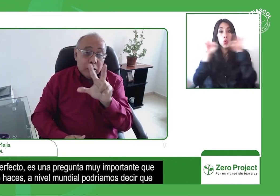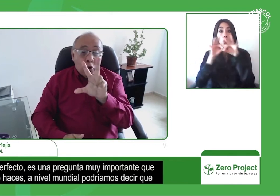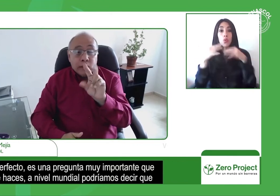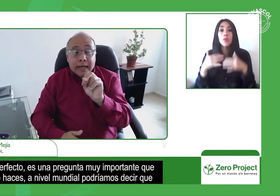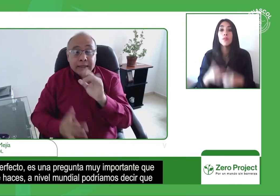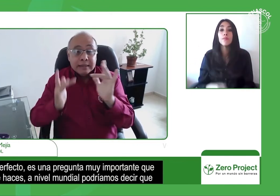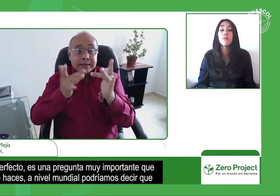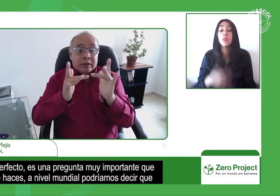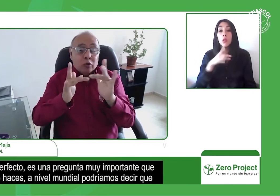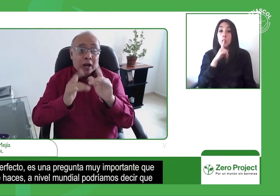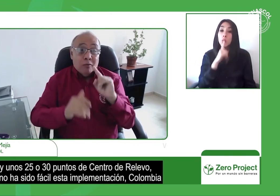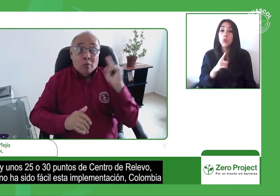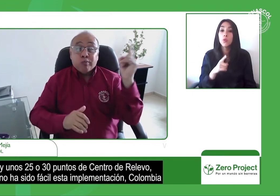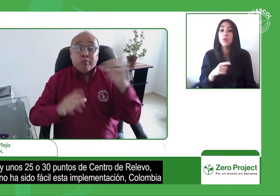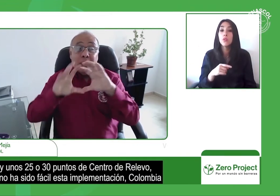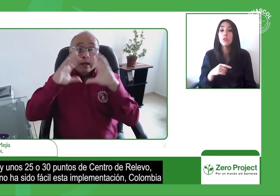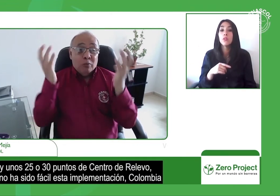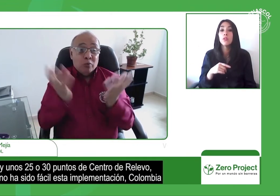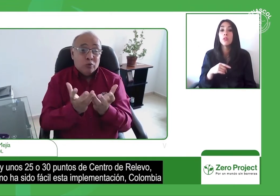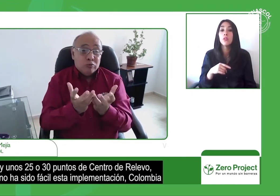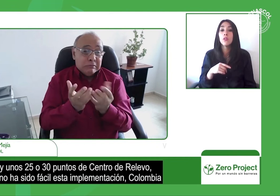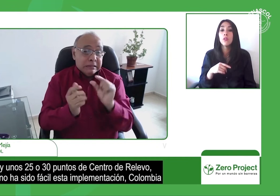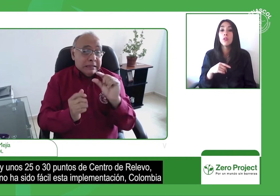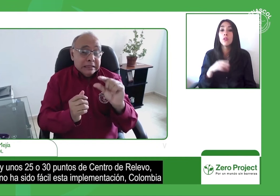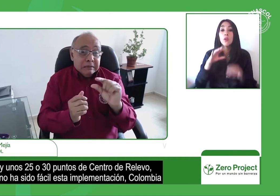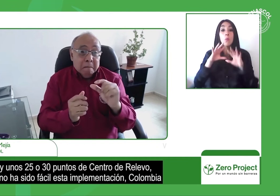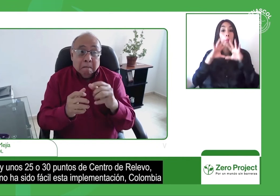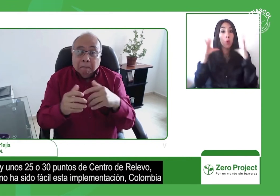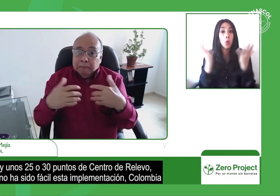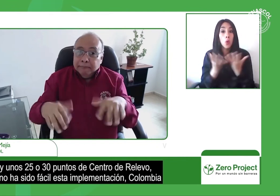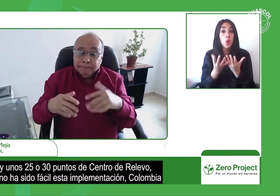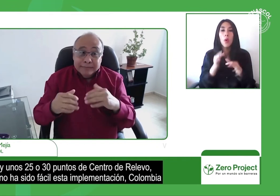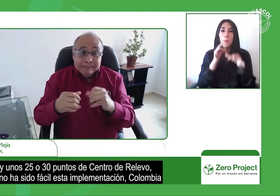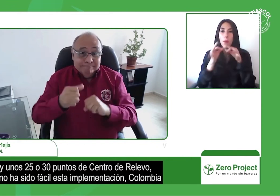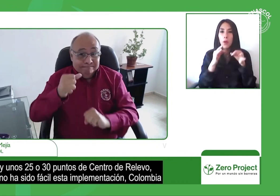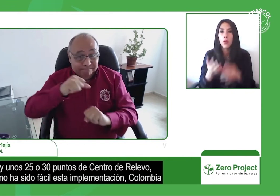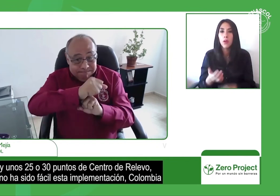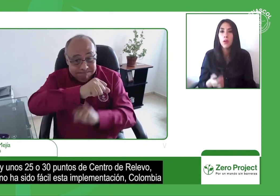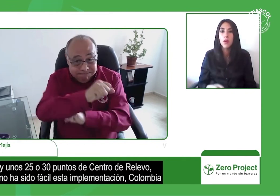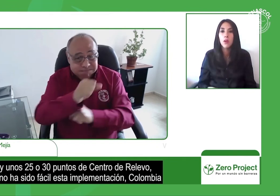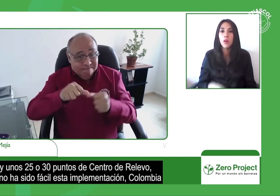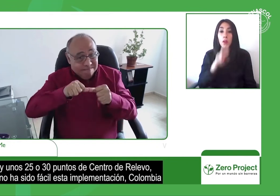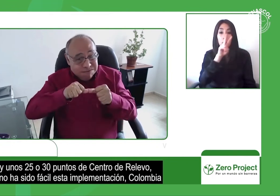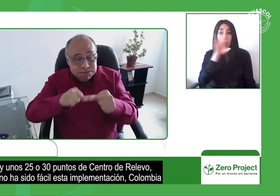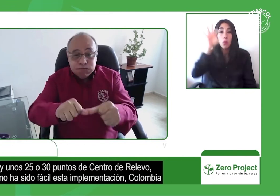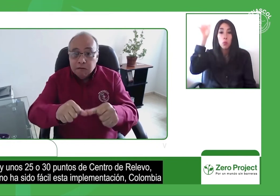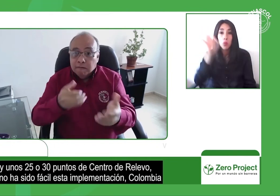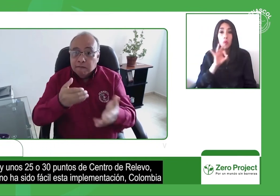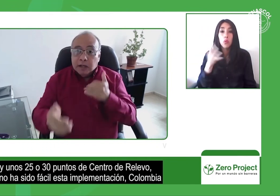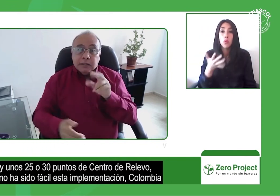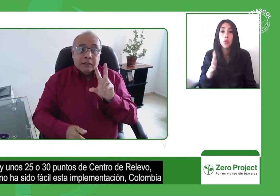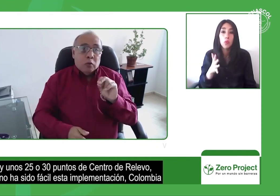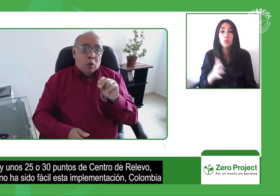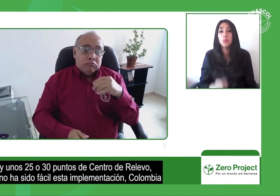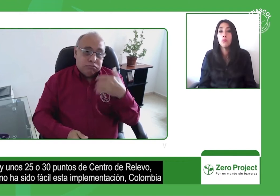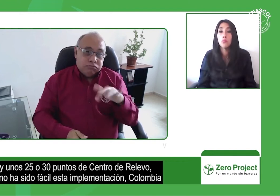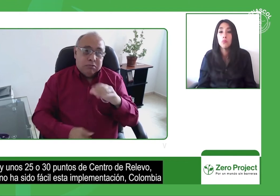podríamos decir que casi el 25, hay unos 25 o 30 puntos de Centro de